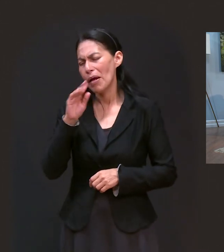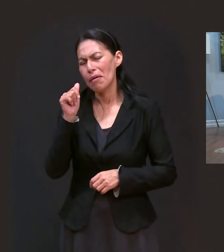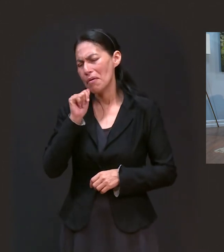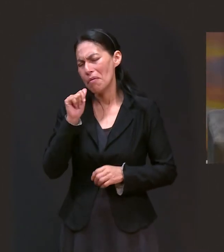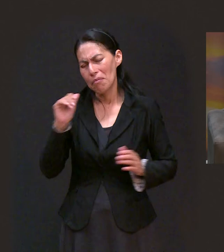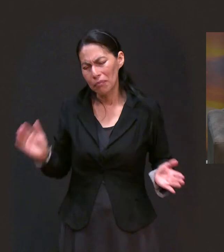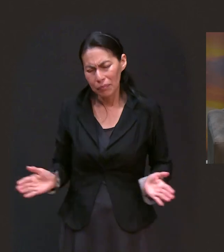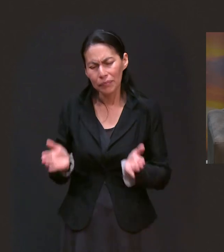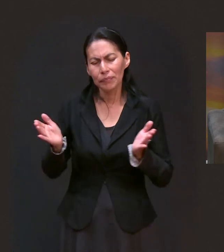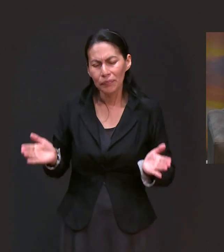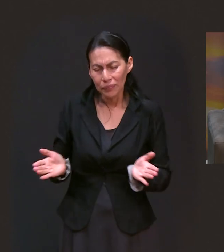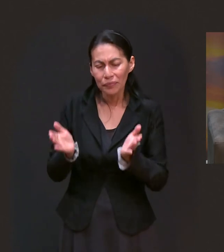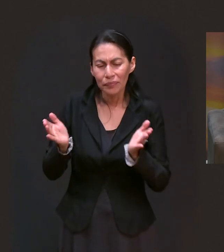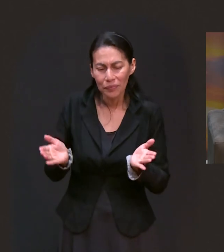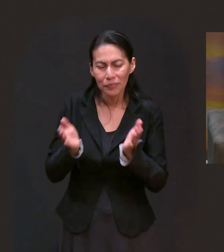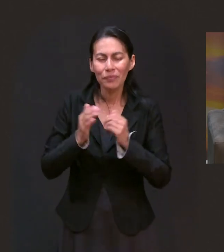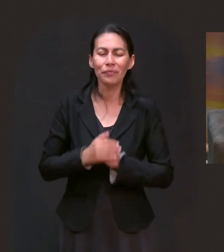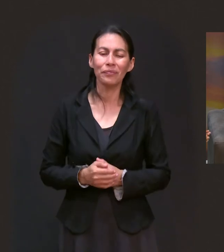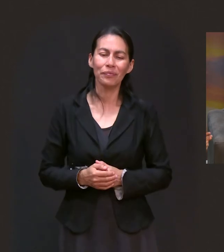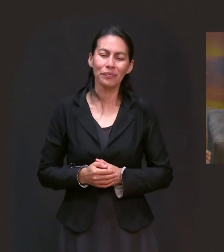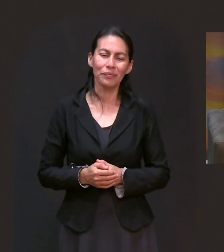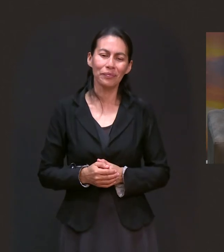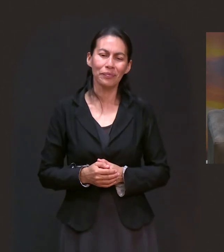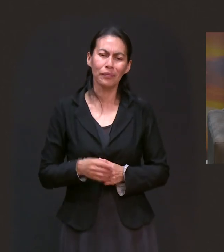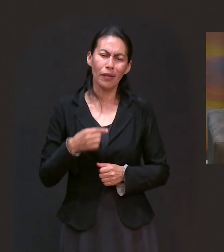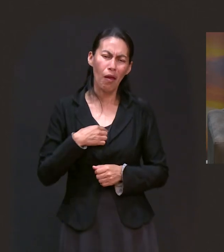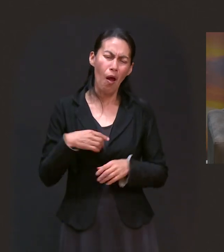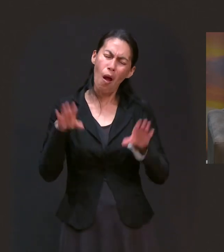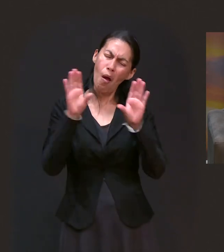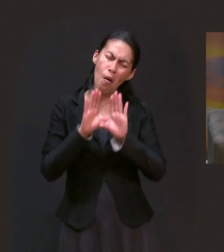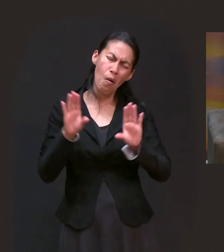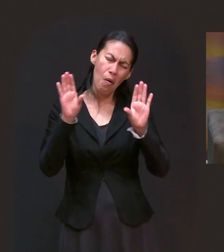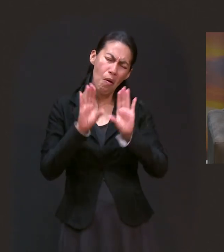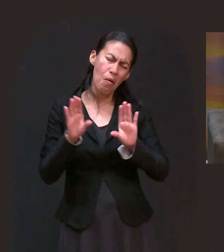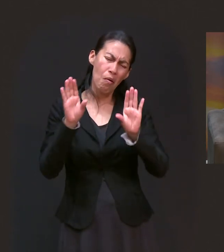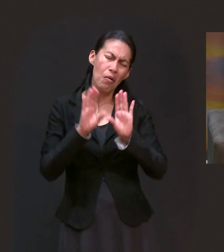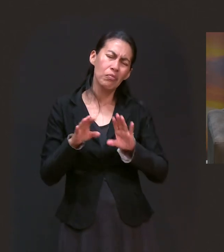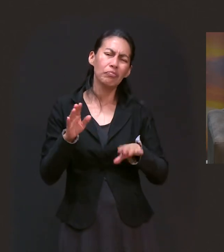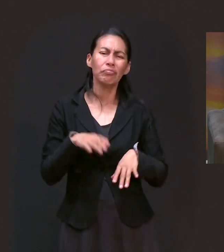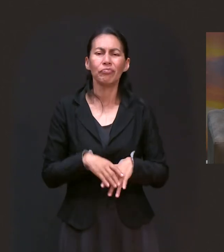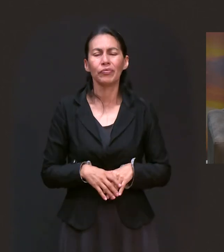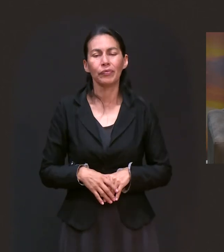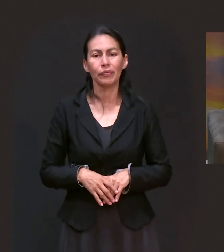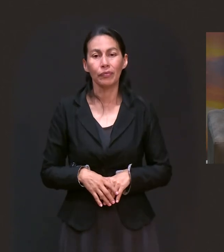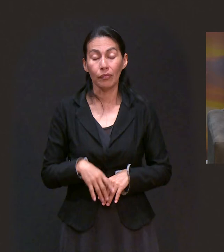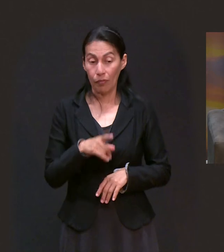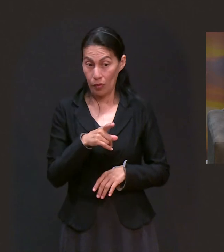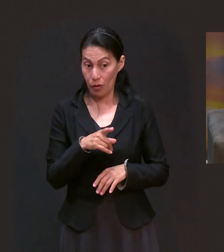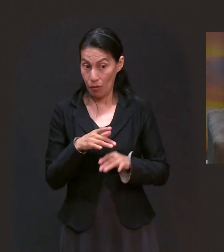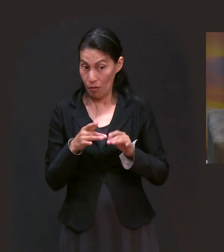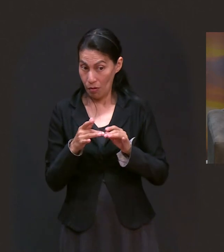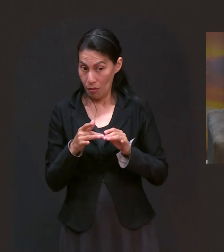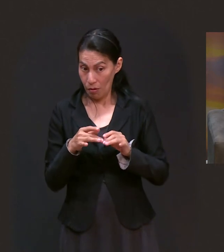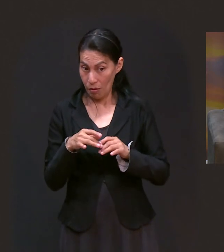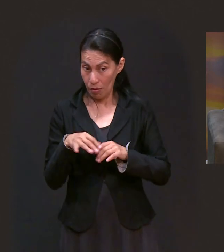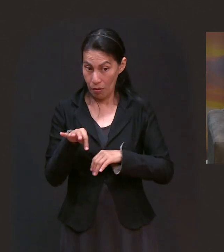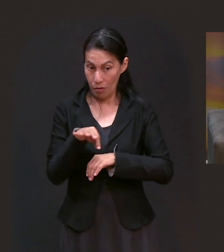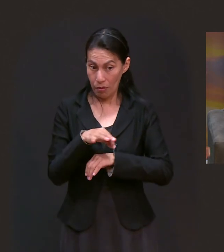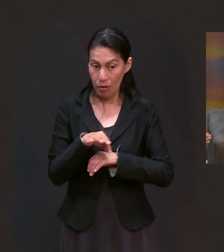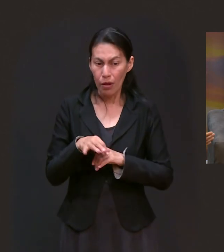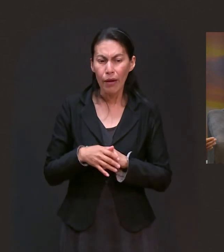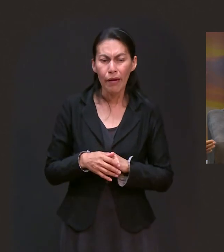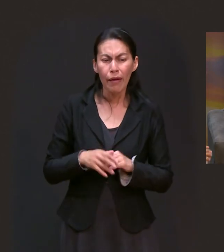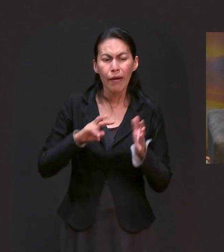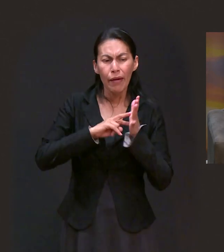eventos culturales para que vaya mirando a unas técnicas y yo estaba metido en computadora estaba en otra cosa en ese momento